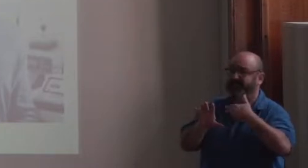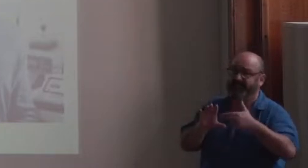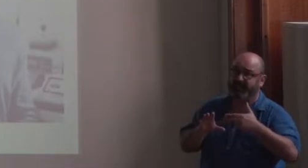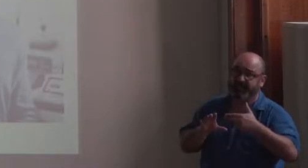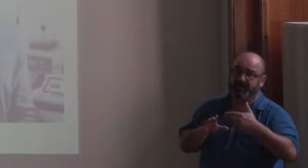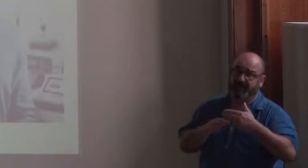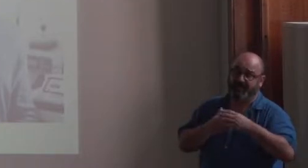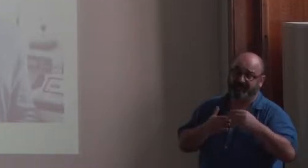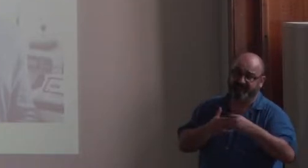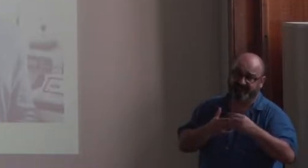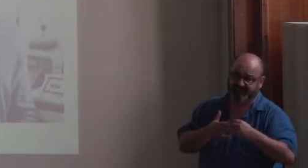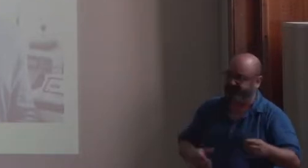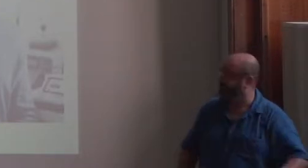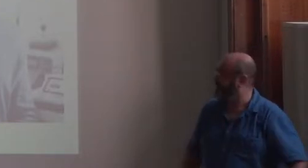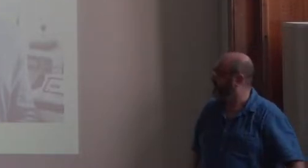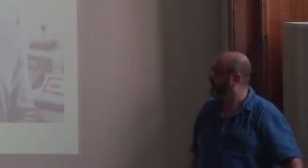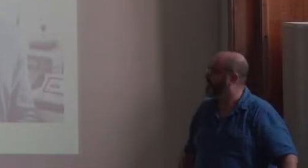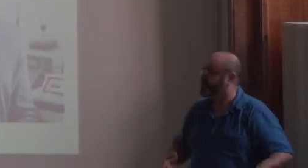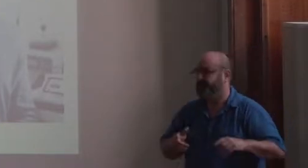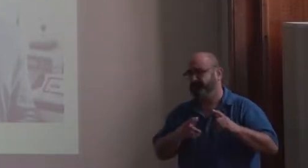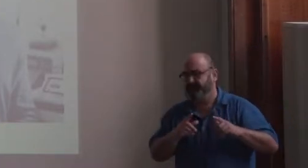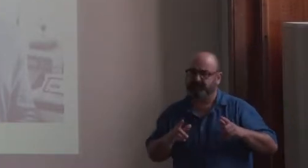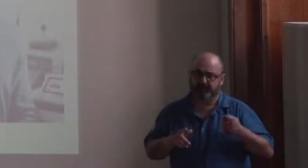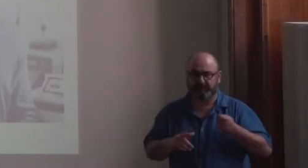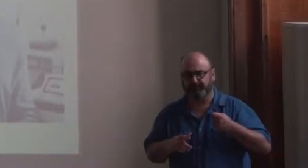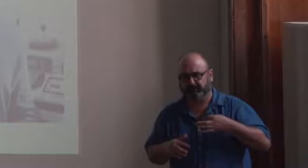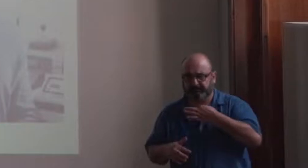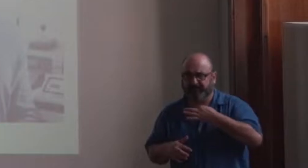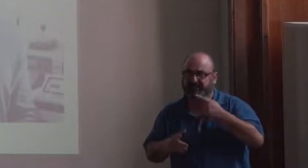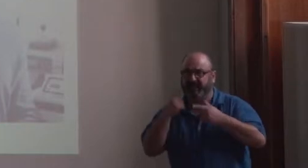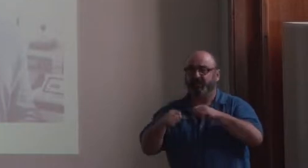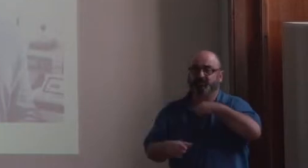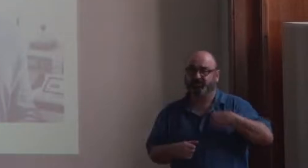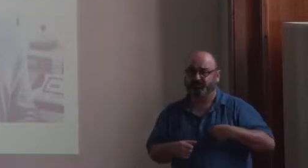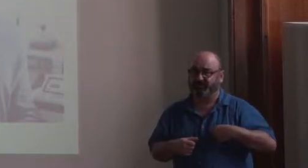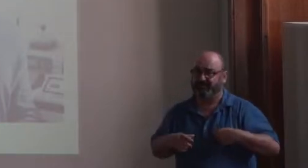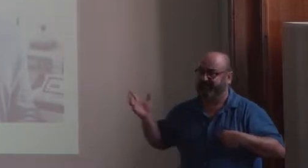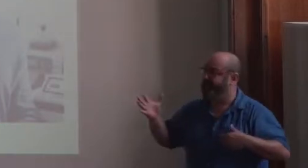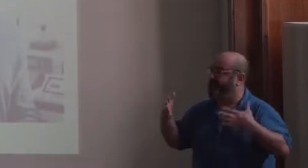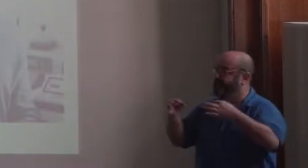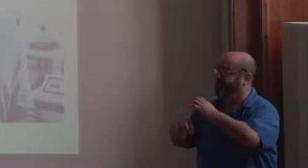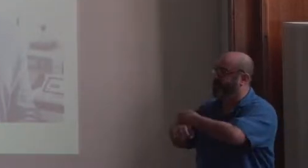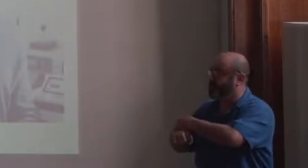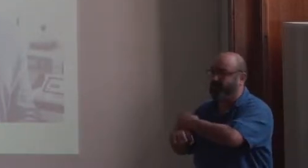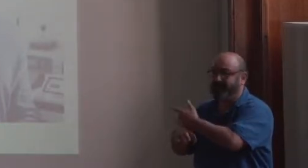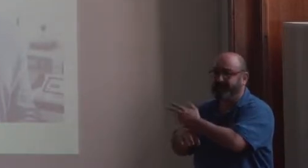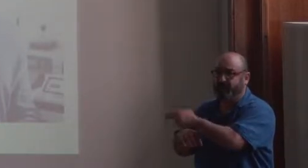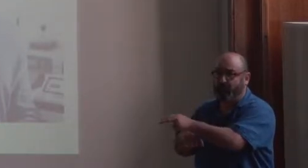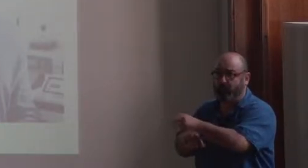fait. Et c'est quand même pas donné quand on sait qu'en Chine, ben, on a des microcontrôleurs qui coûtent quelques